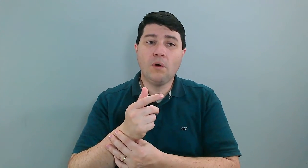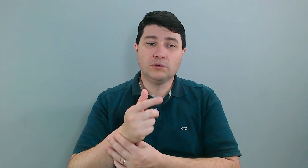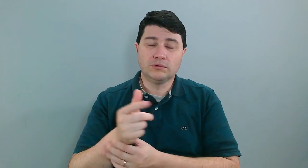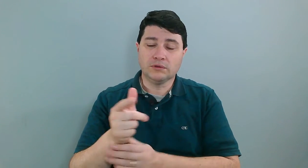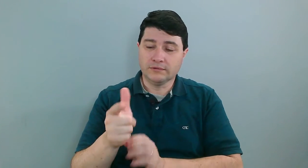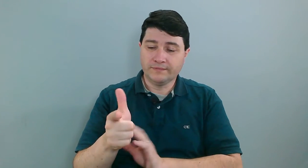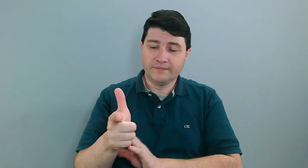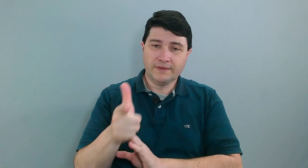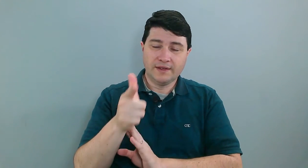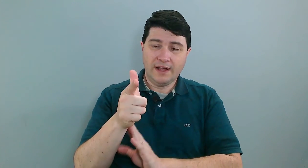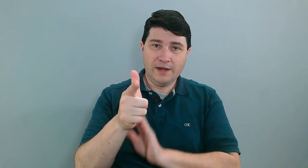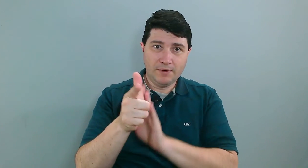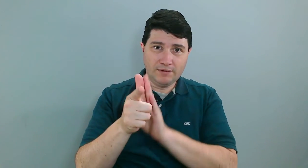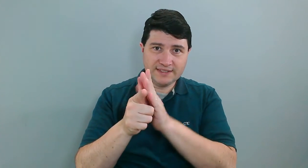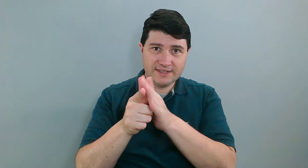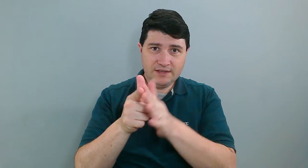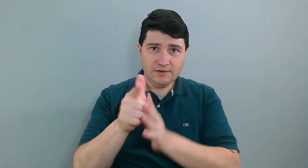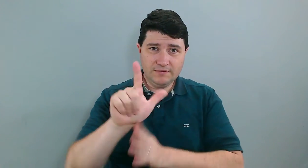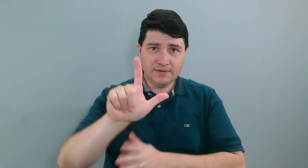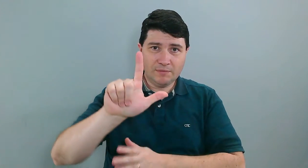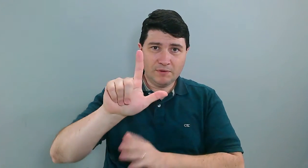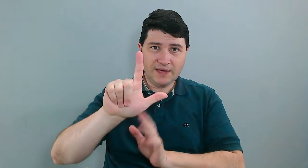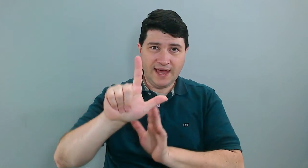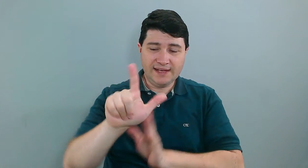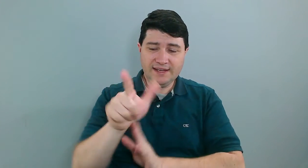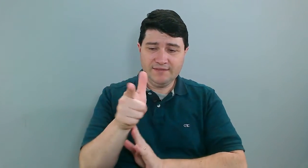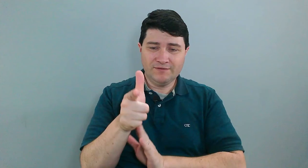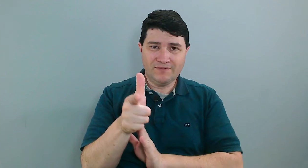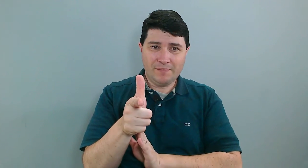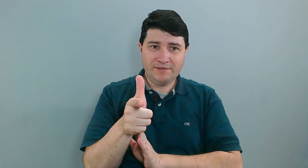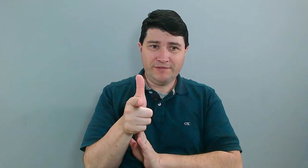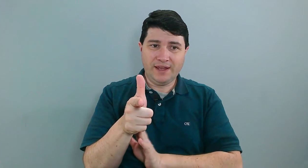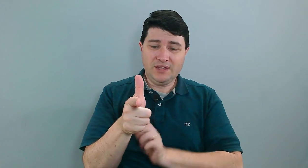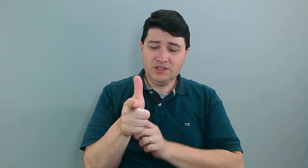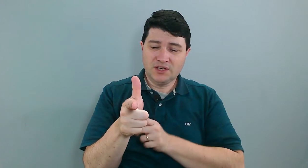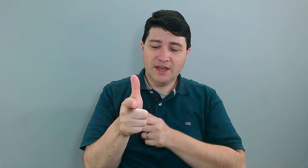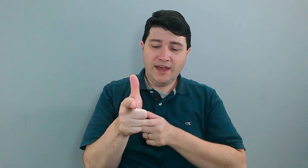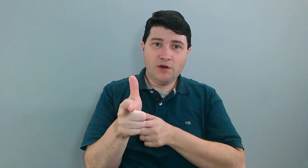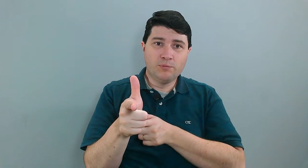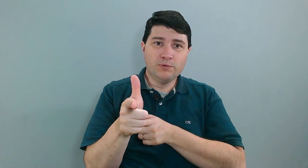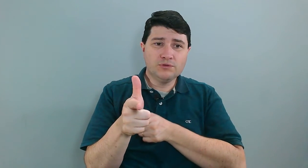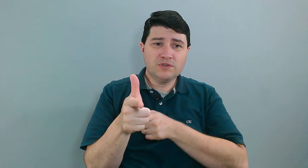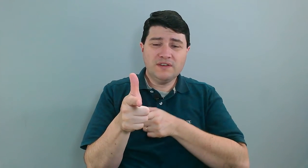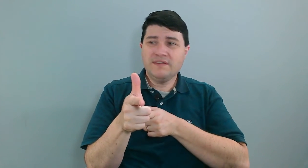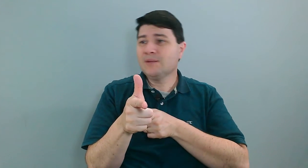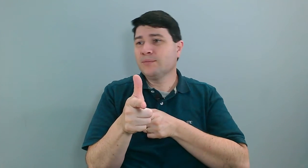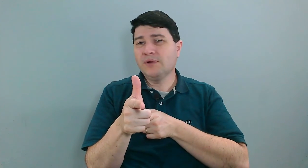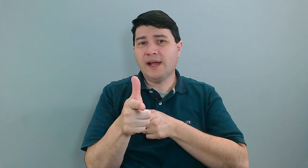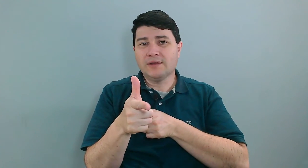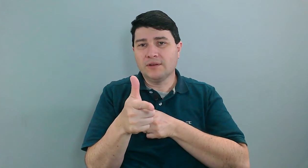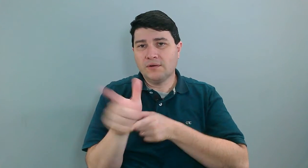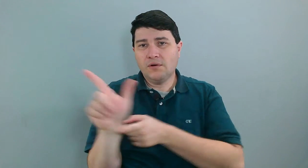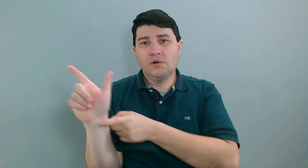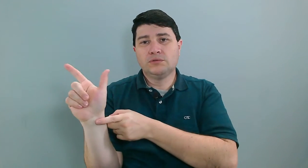Outro. A mão assim, ó, a mão em L, vai para frente. É o pulso que vira para o lado. Ó. Outro.